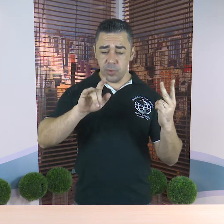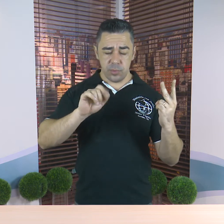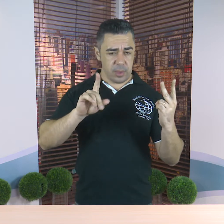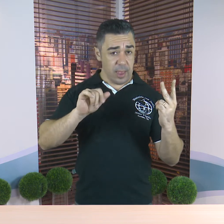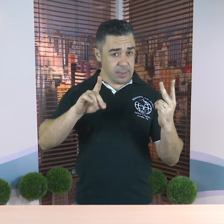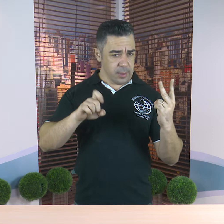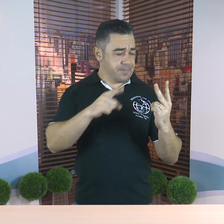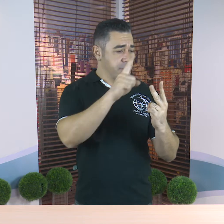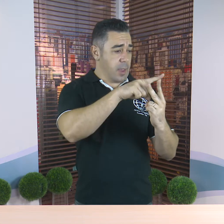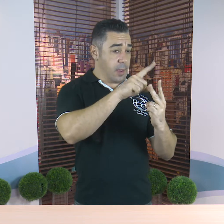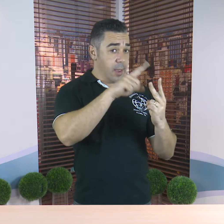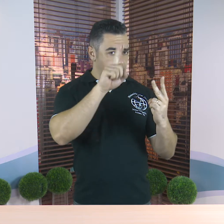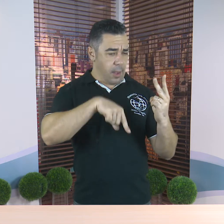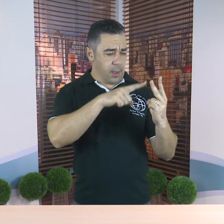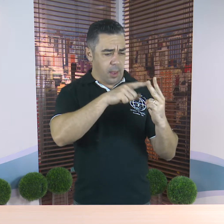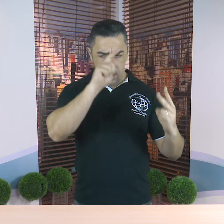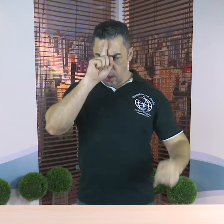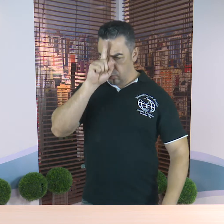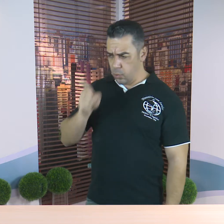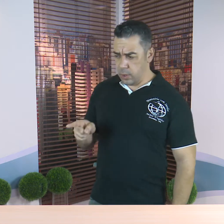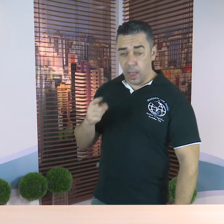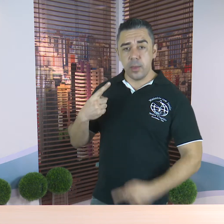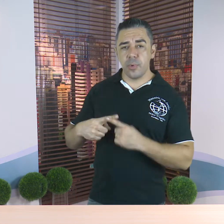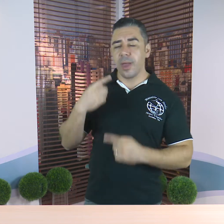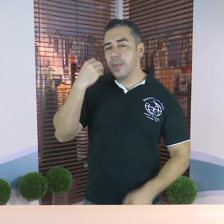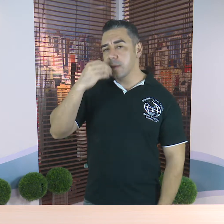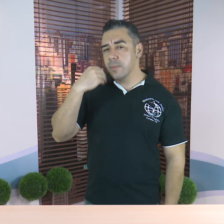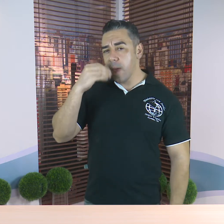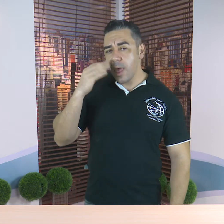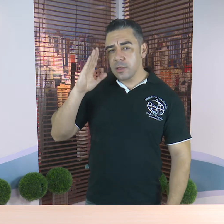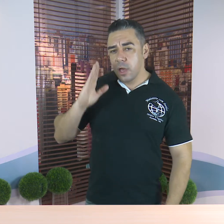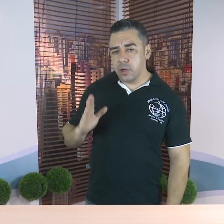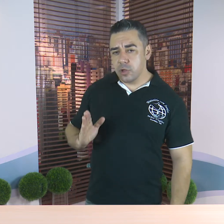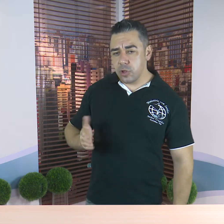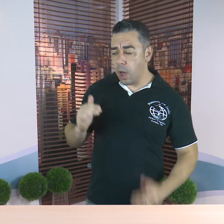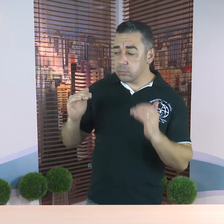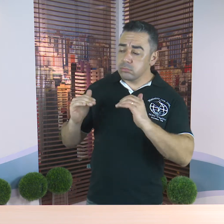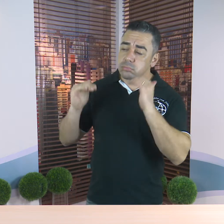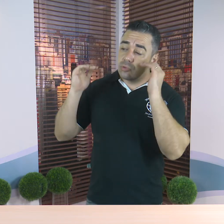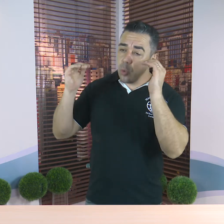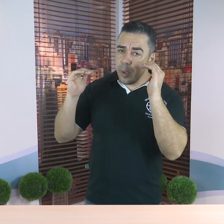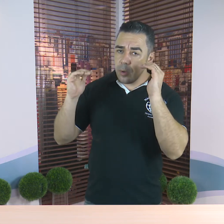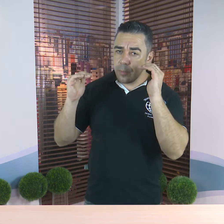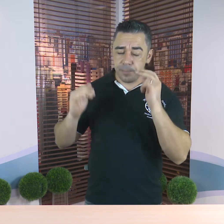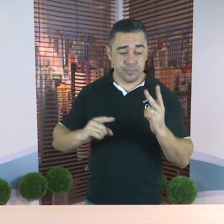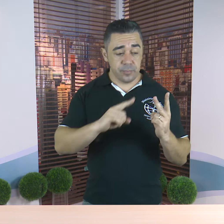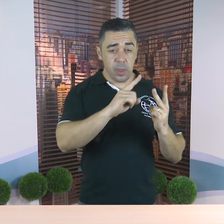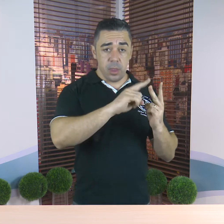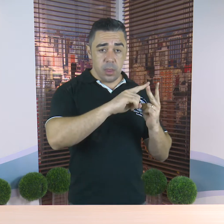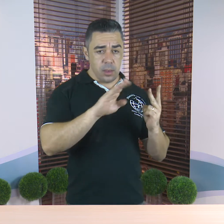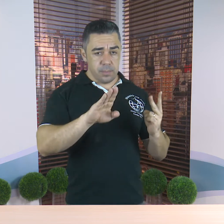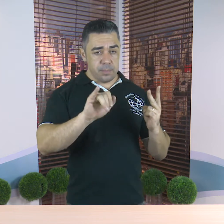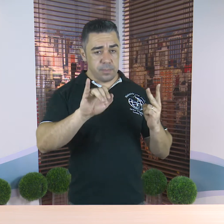própria autoridade por causa da sua experiência espiritual superior. Bildade,